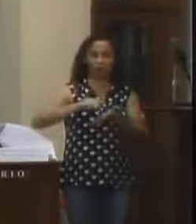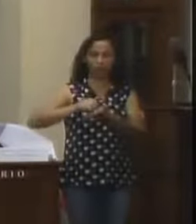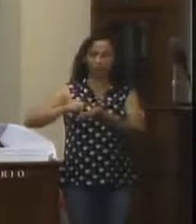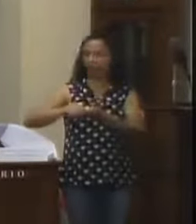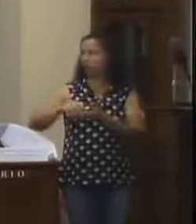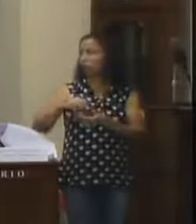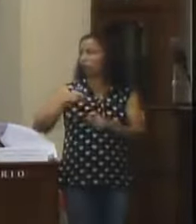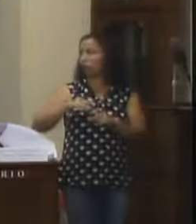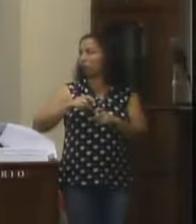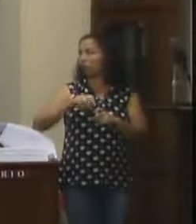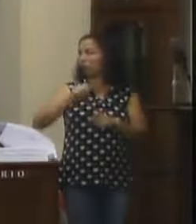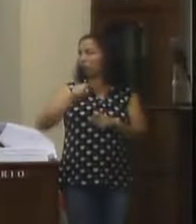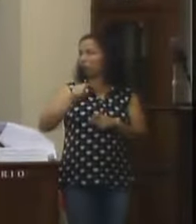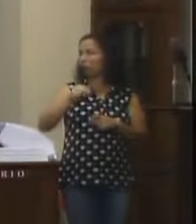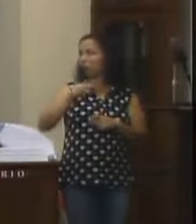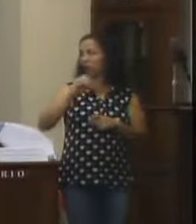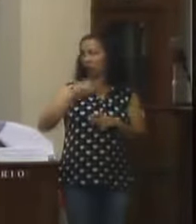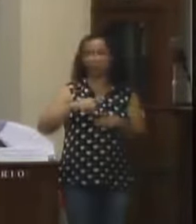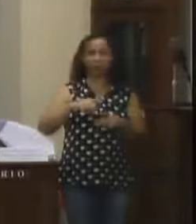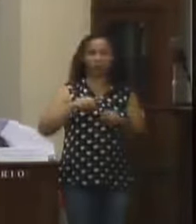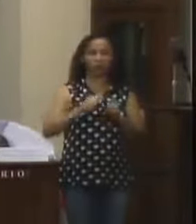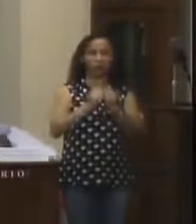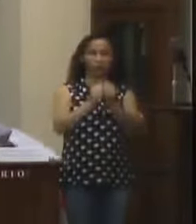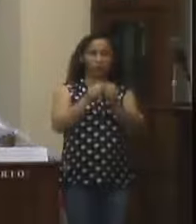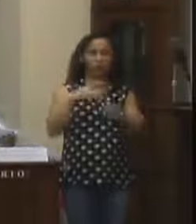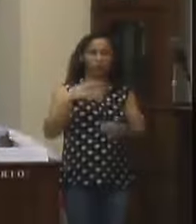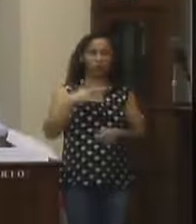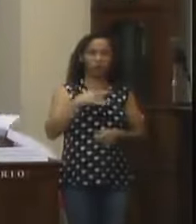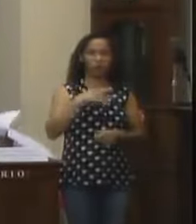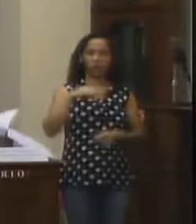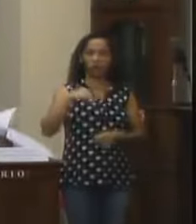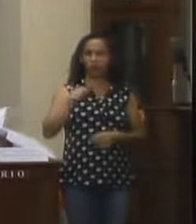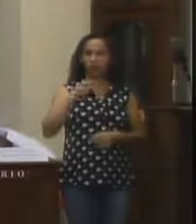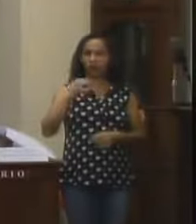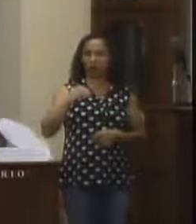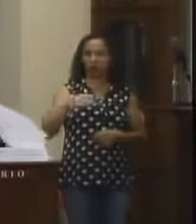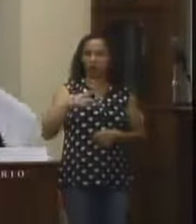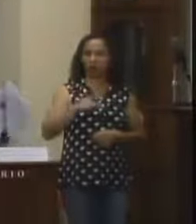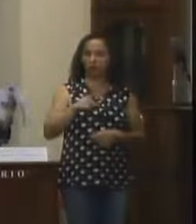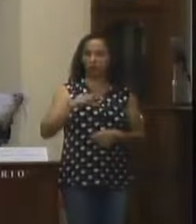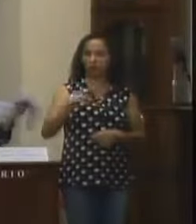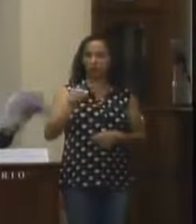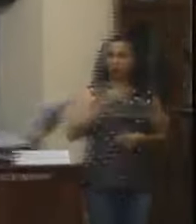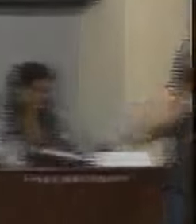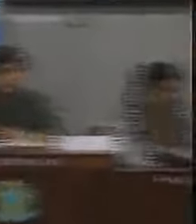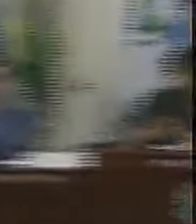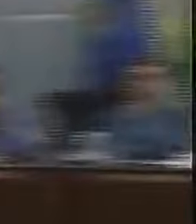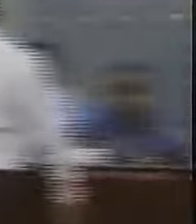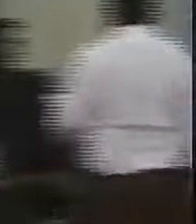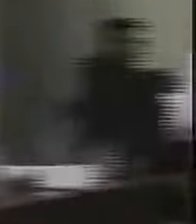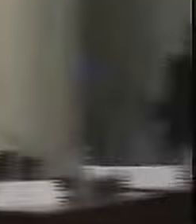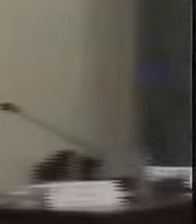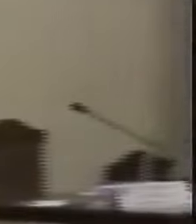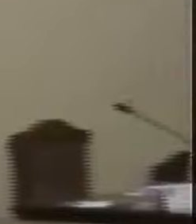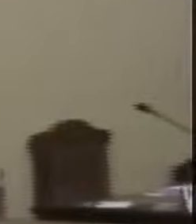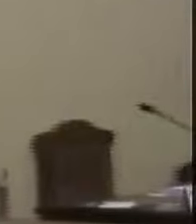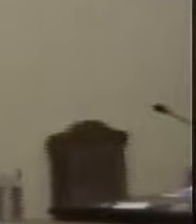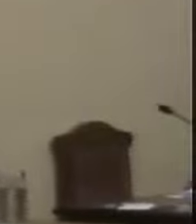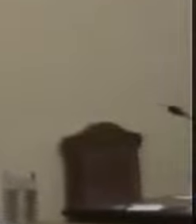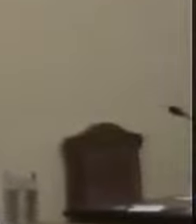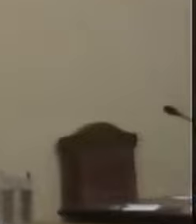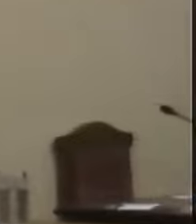Saulo. Vereadores, membros, Marquinhos da Saúde. Vereador, professor Rafael. Pela ordem, é só deixar registrado que eu não assinei